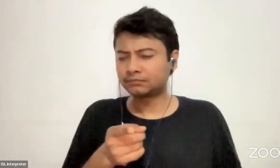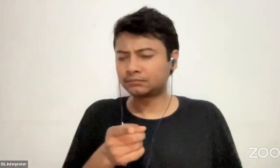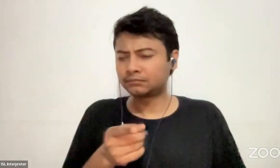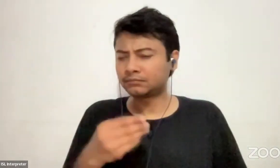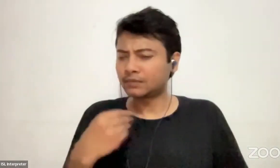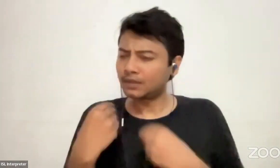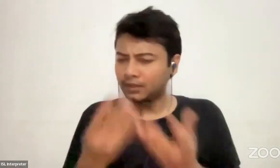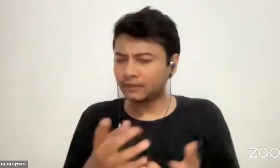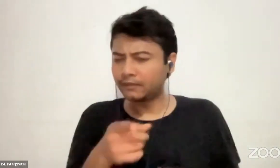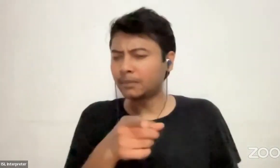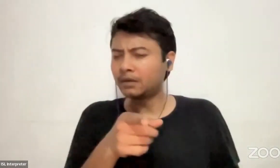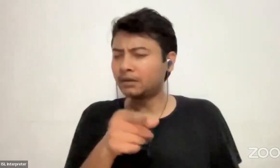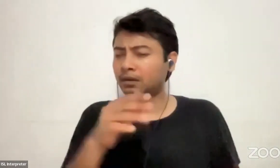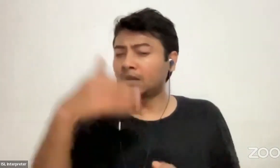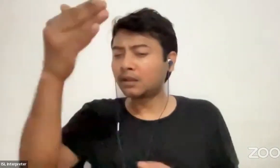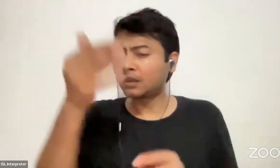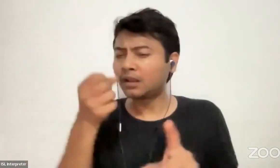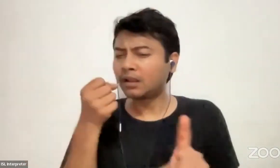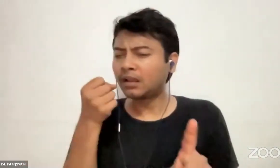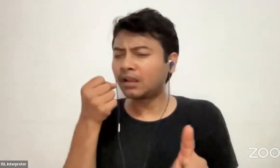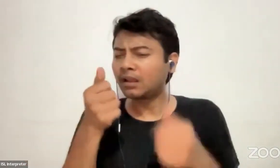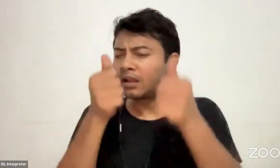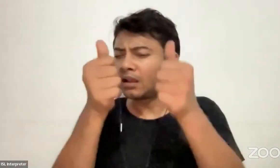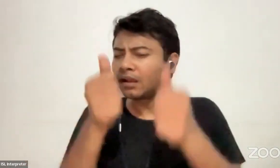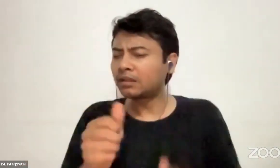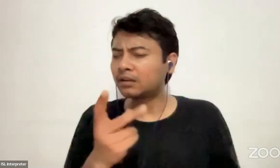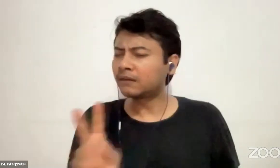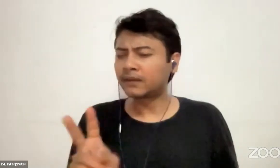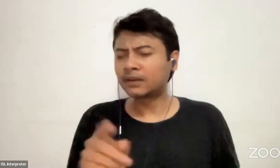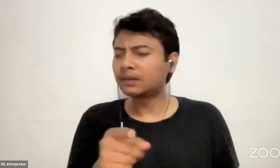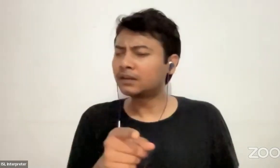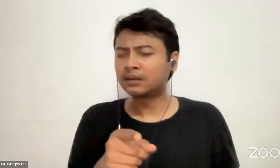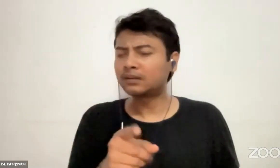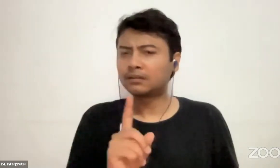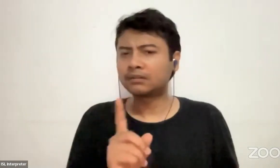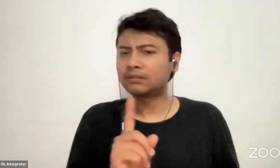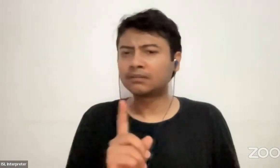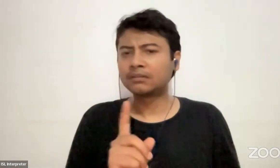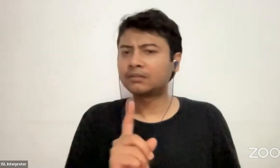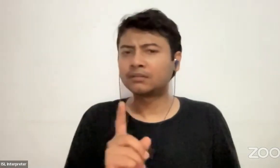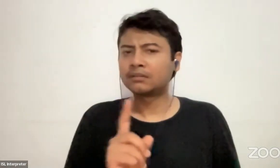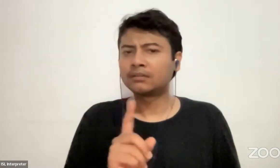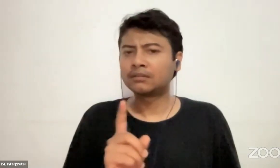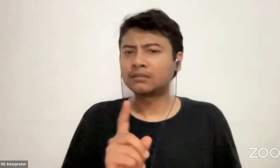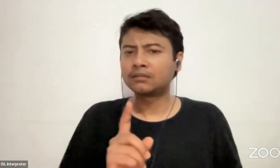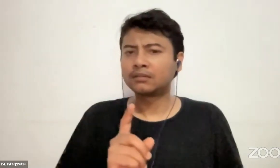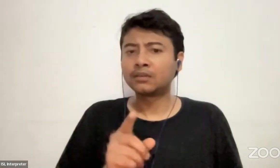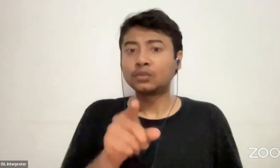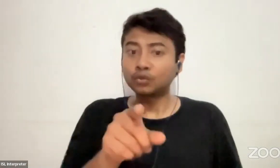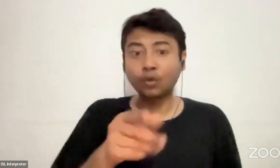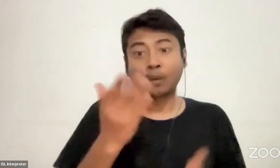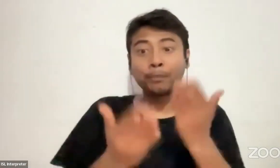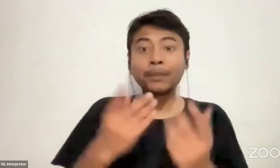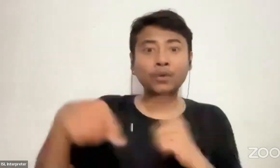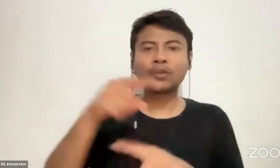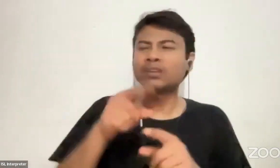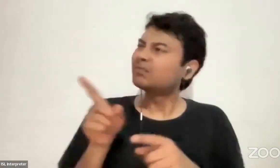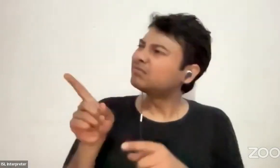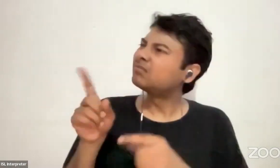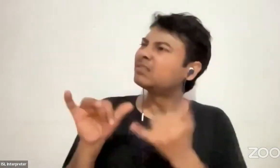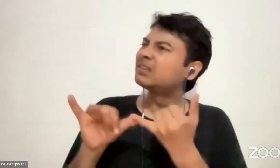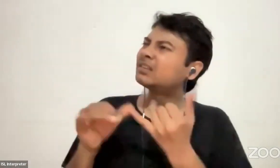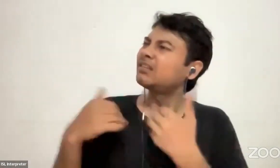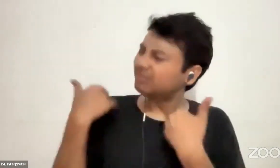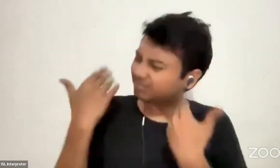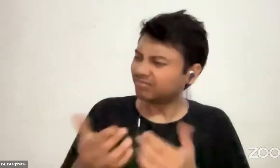मत सोचना कि भगवान जो है डायरेक्ट तो दे नहीं रहे, इनडायरेक्ट उनसे ले जाओ। तो ये समझना चाहिए कि अगर आप किसी और के पास भी जाएंगे तो हो सकता है